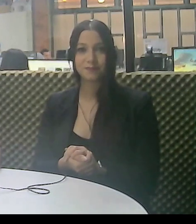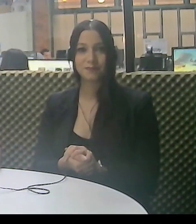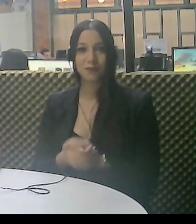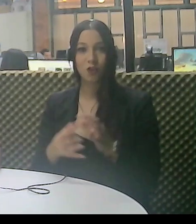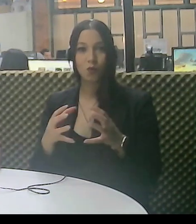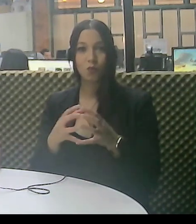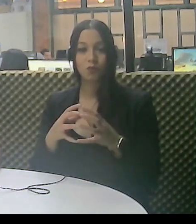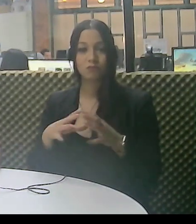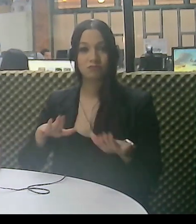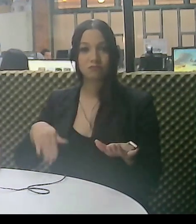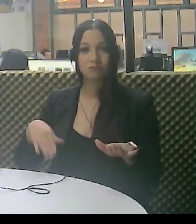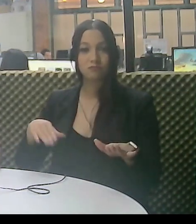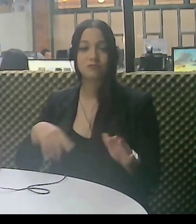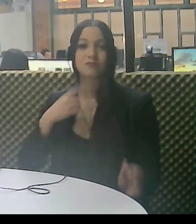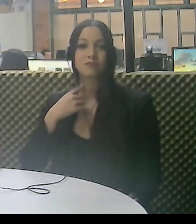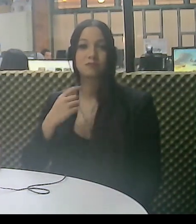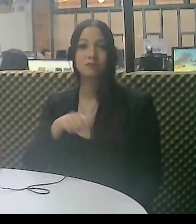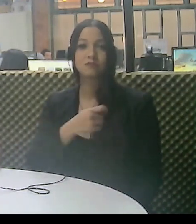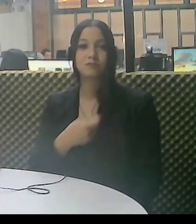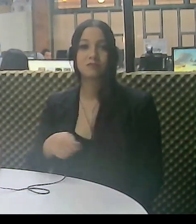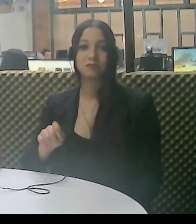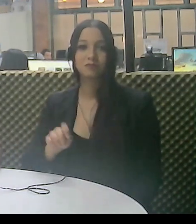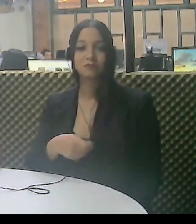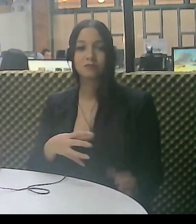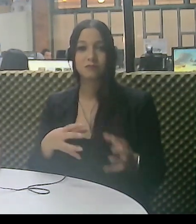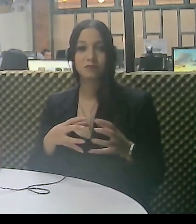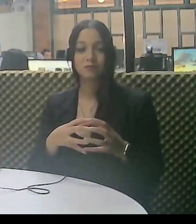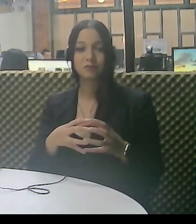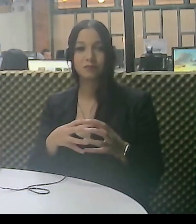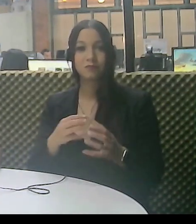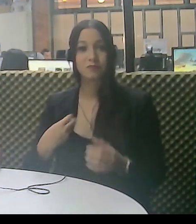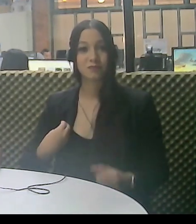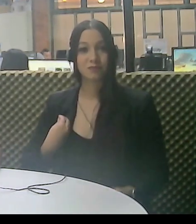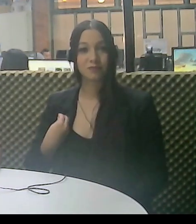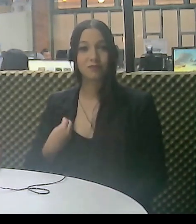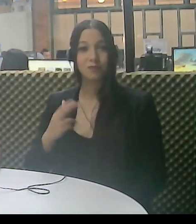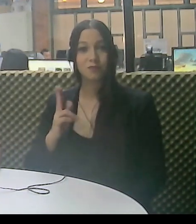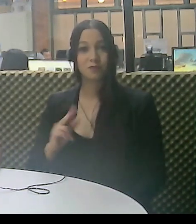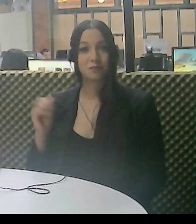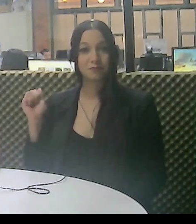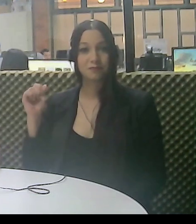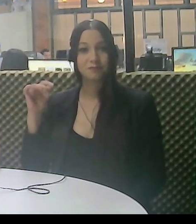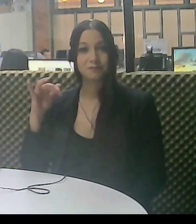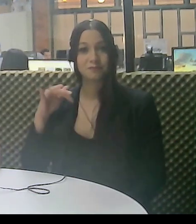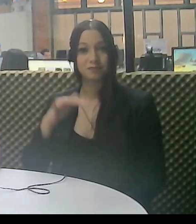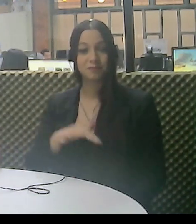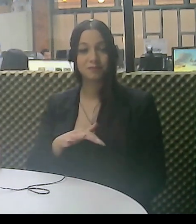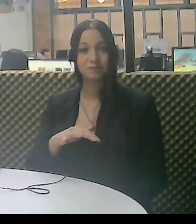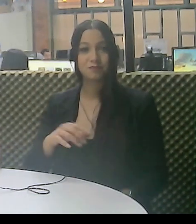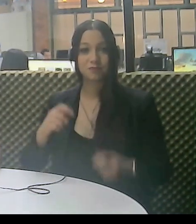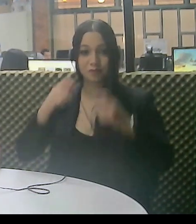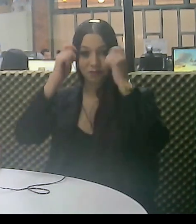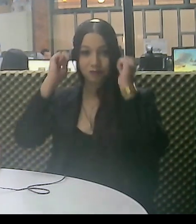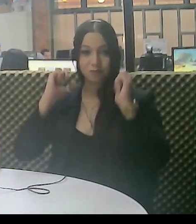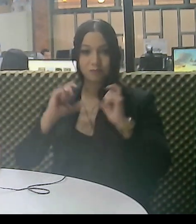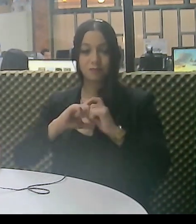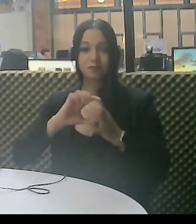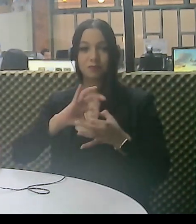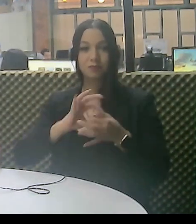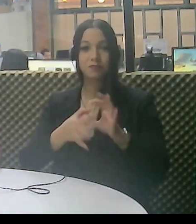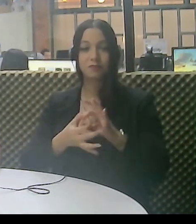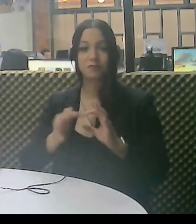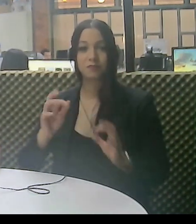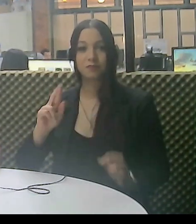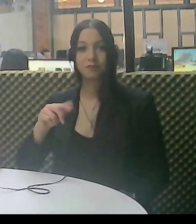Equipe de natação do Minas Tênis Clube está em Uberlândia. Os atletas, entre eles o campeão olímpico Fernando Scheffer, treinam durante